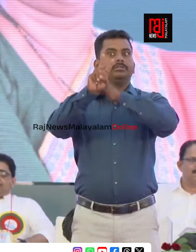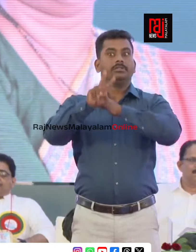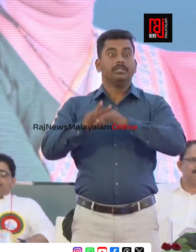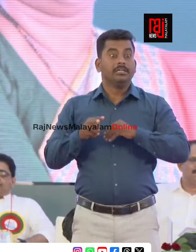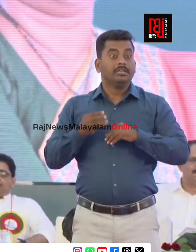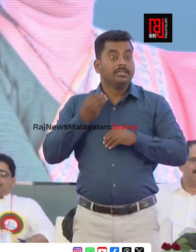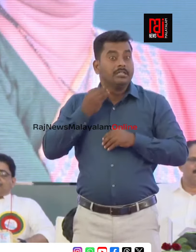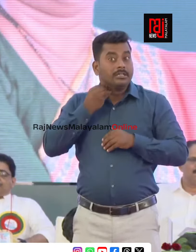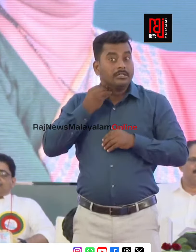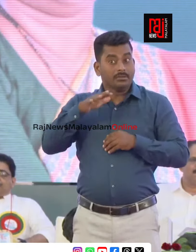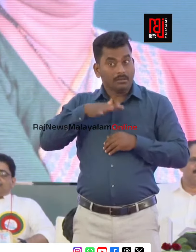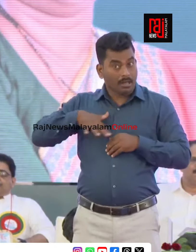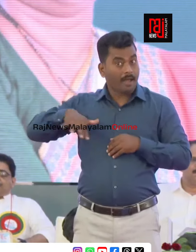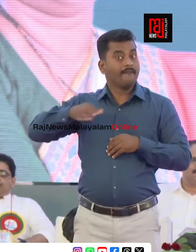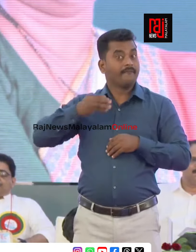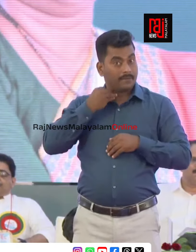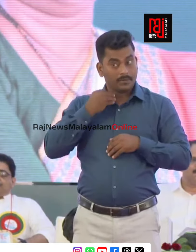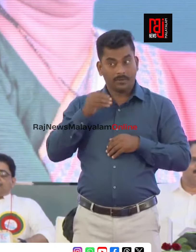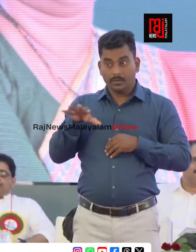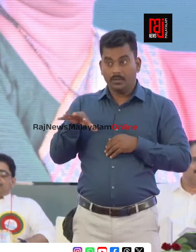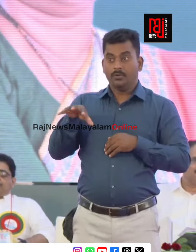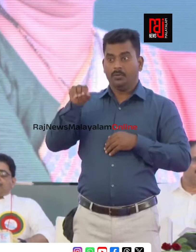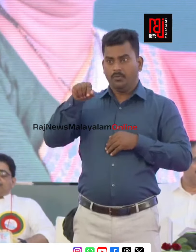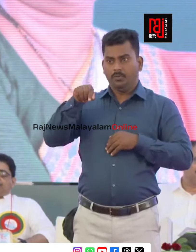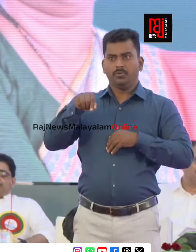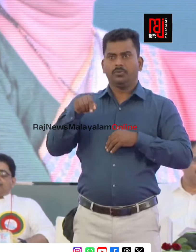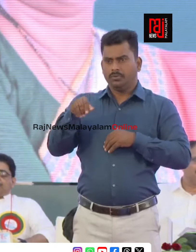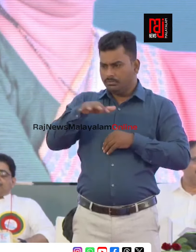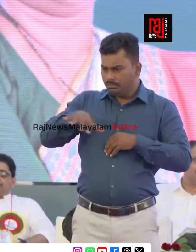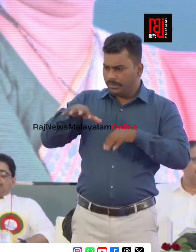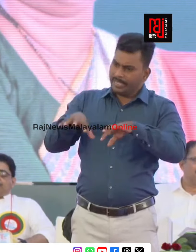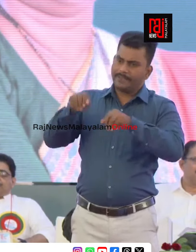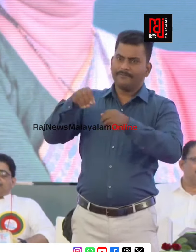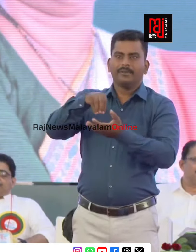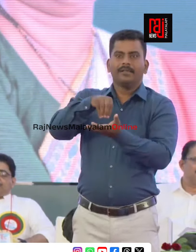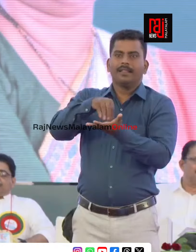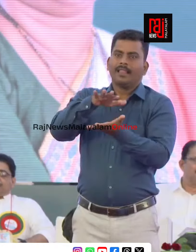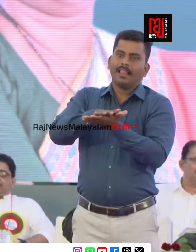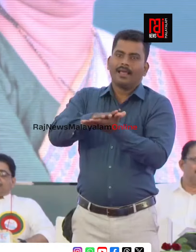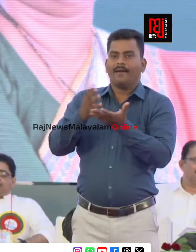തിരുവനന്തപുരം, മലപ്പുറം, കൊല്ലം ജില്ലകളിൽ ഭൂമി കണ്ടെത്തി കഴിഞ്ഞത്.